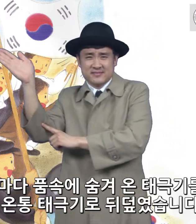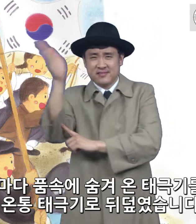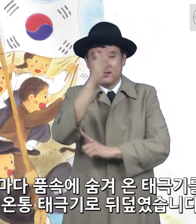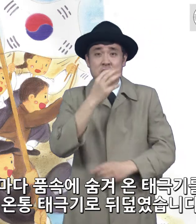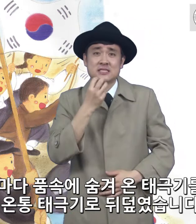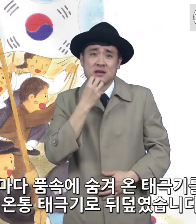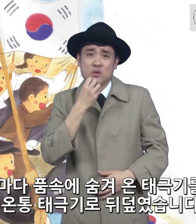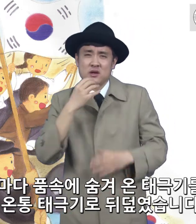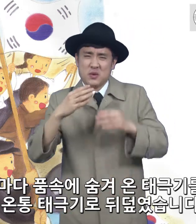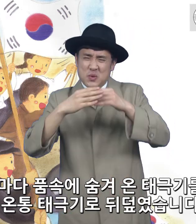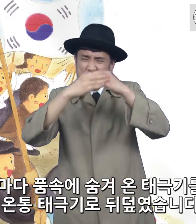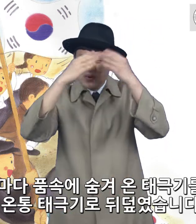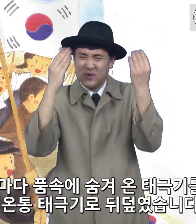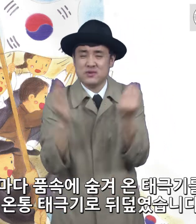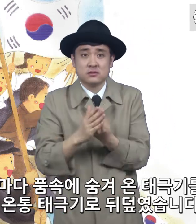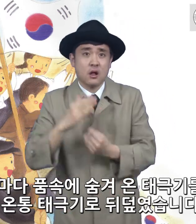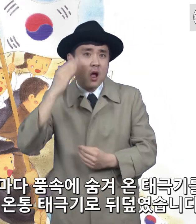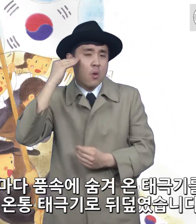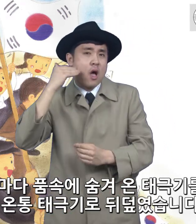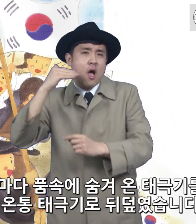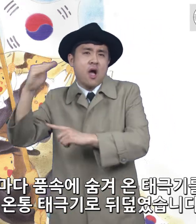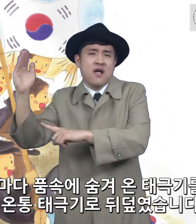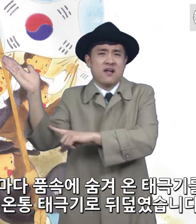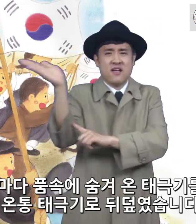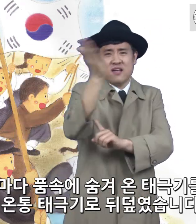서울은 온통 태극기로 뒤덮였습니다.